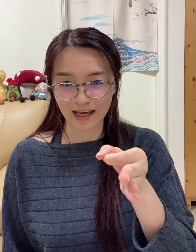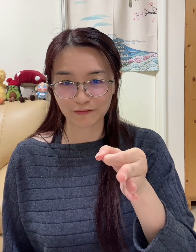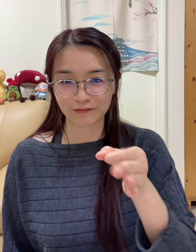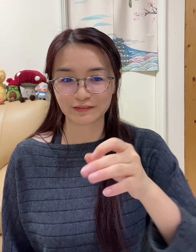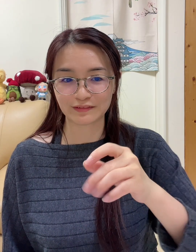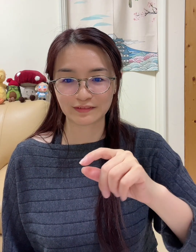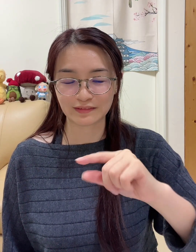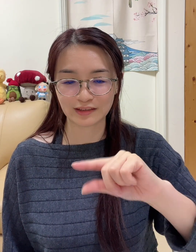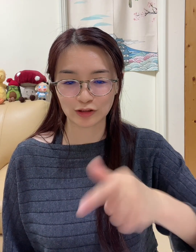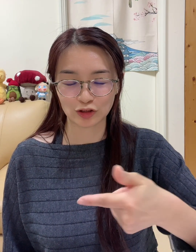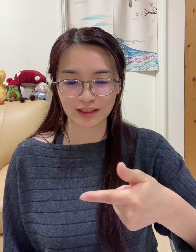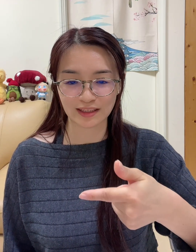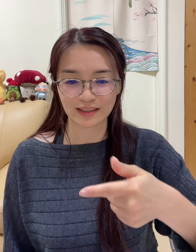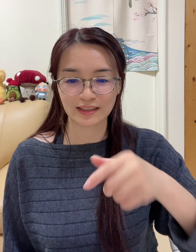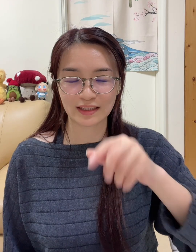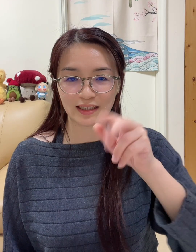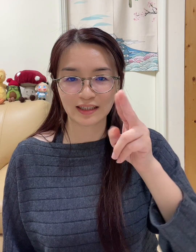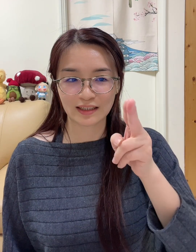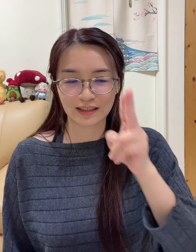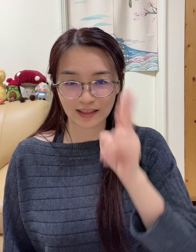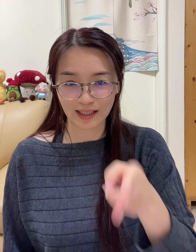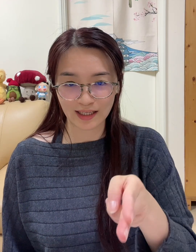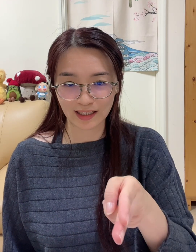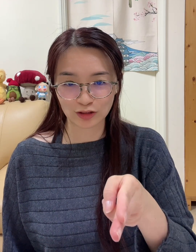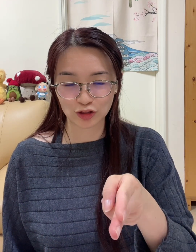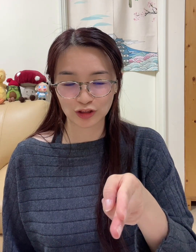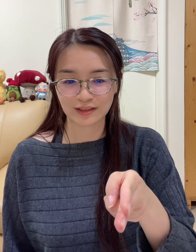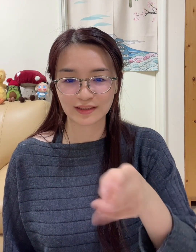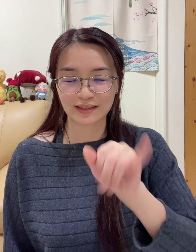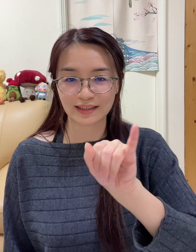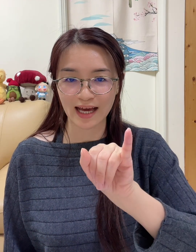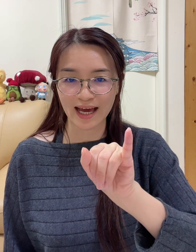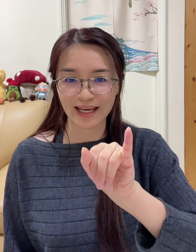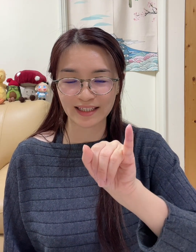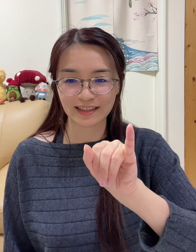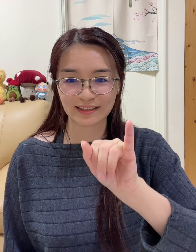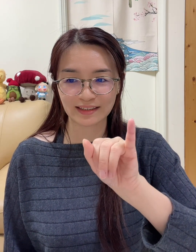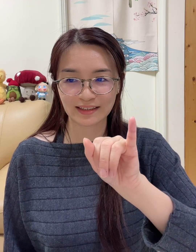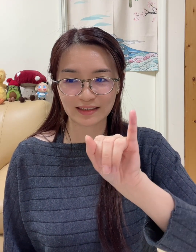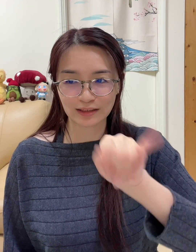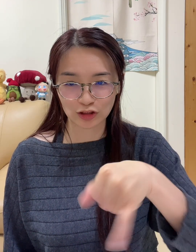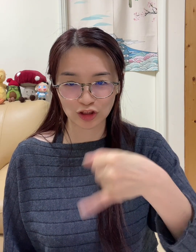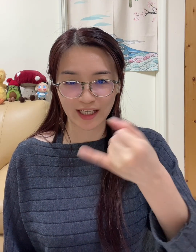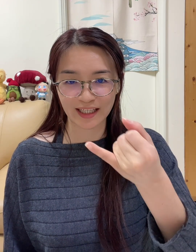F G H I